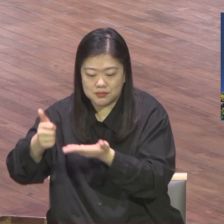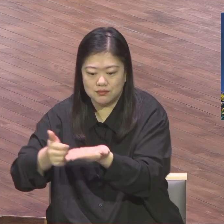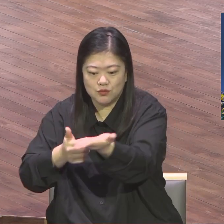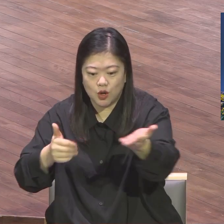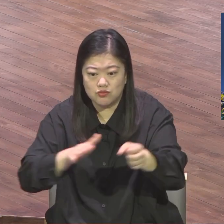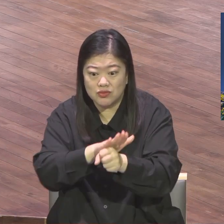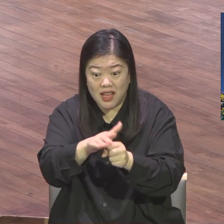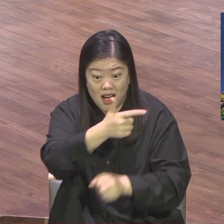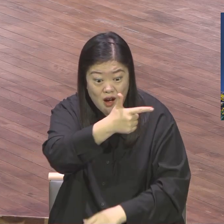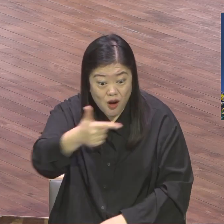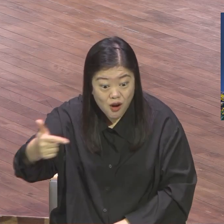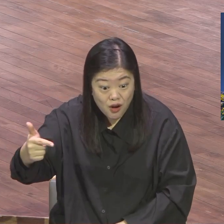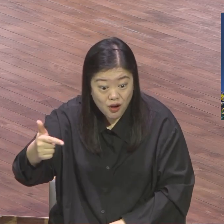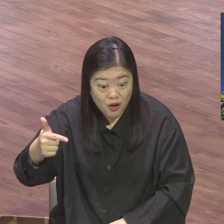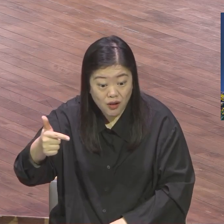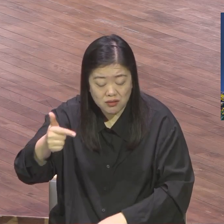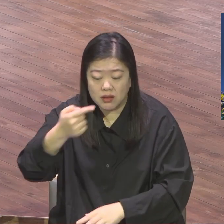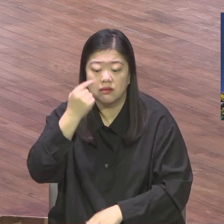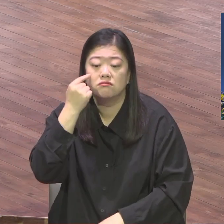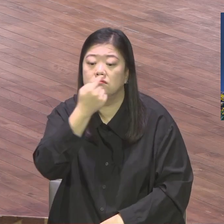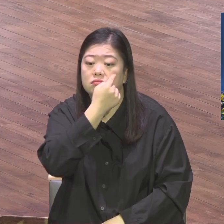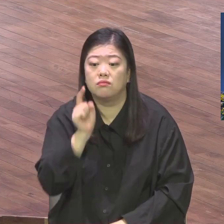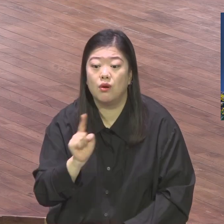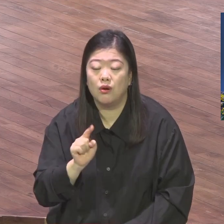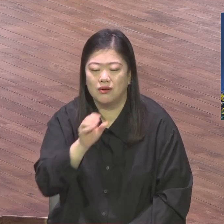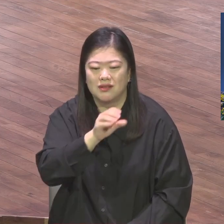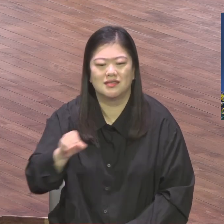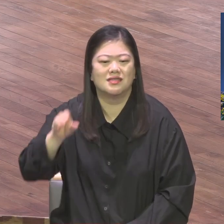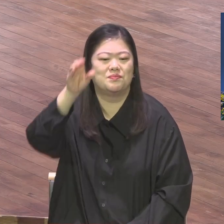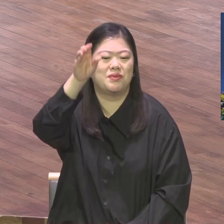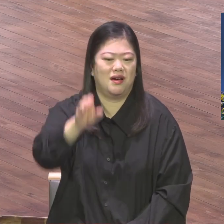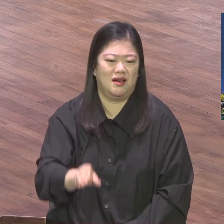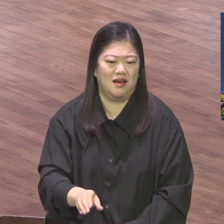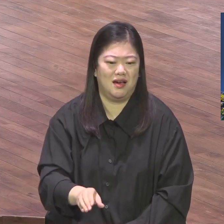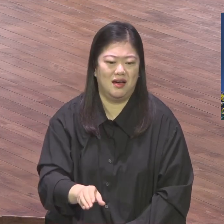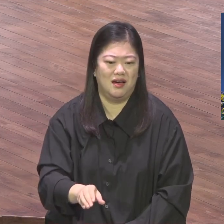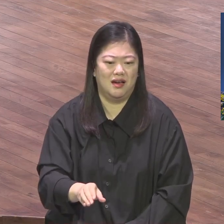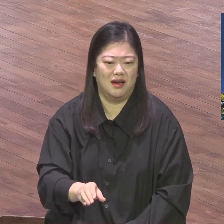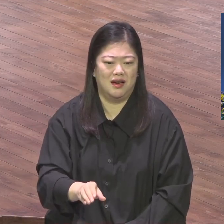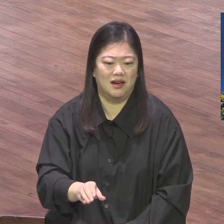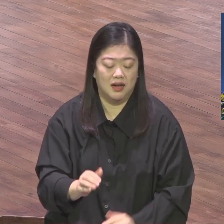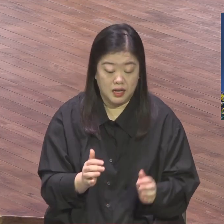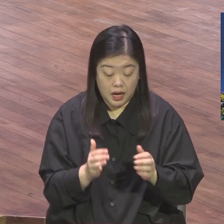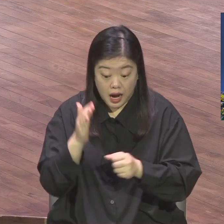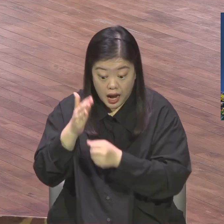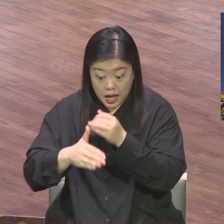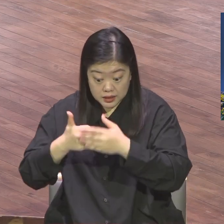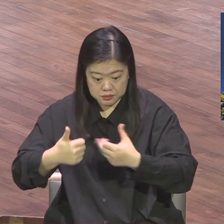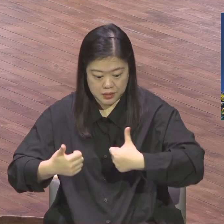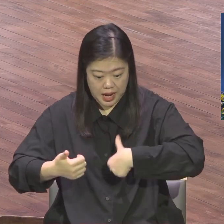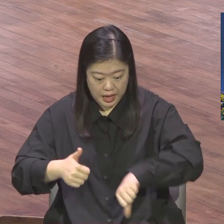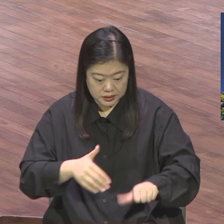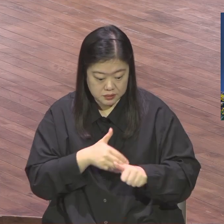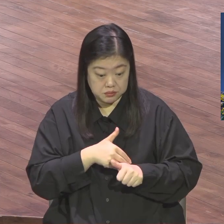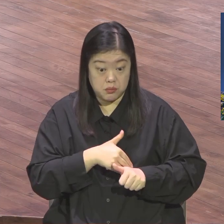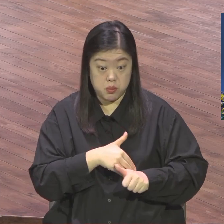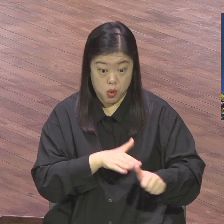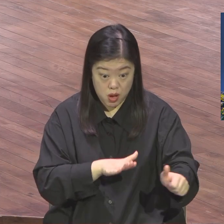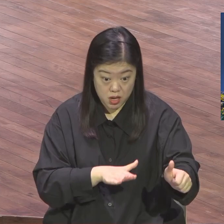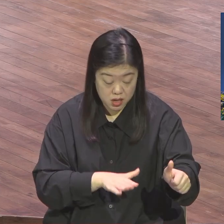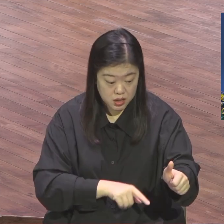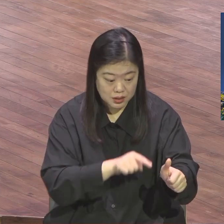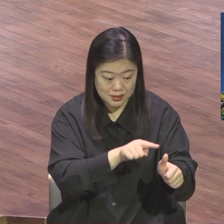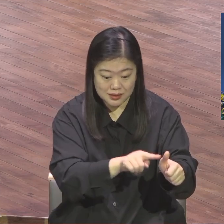당신이 우리를 구원하기 위해서 우리의 죄를 사하시기 위해서 당신 자신이 우리의 저주를